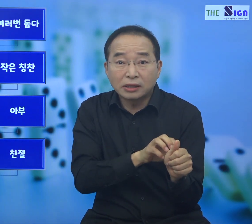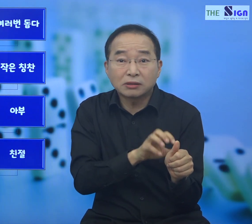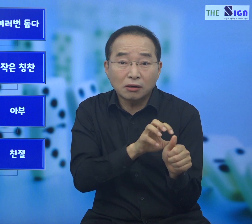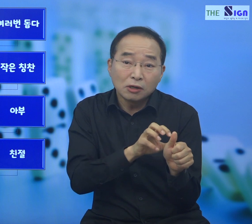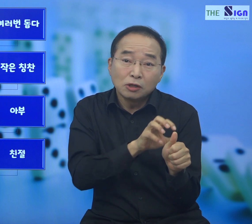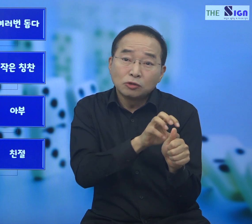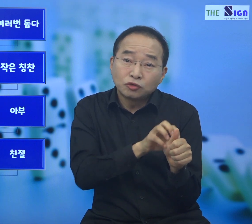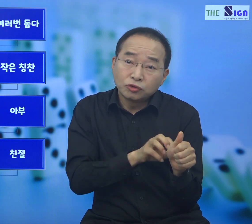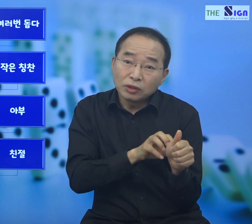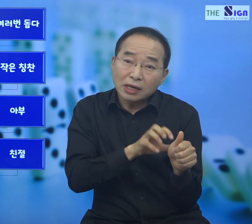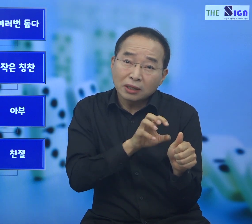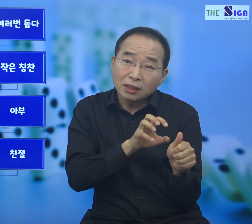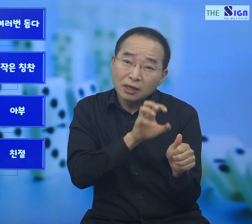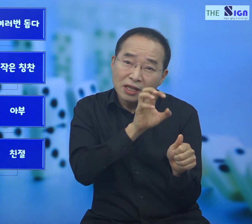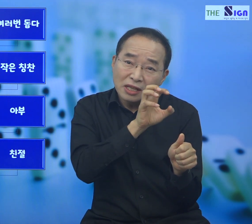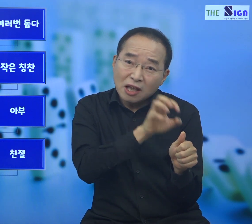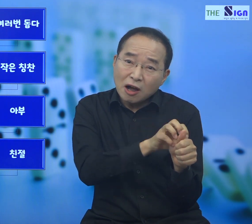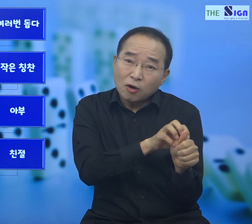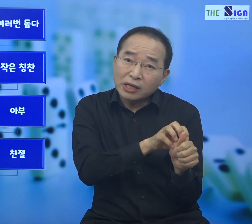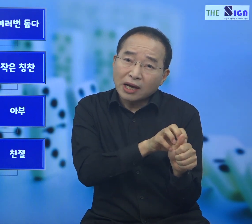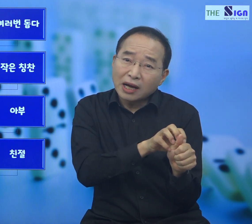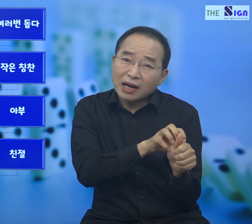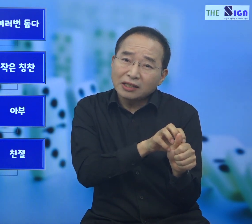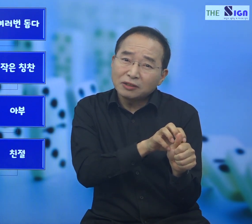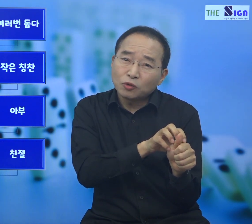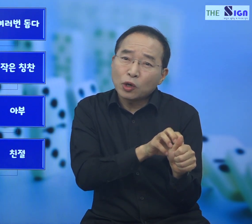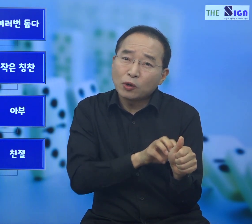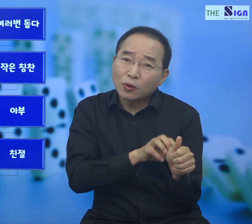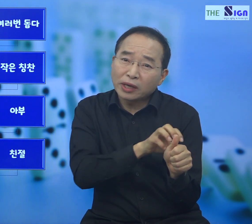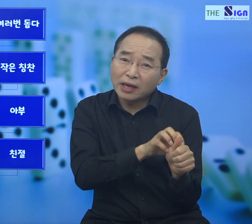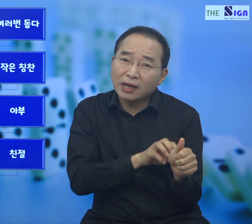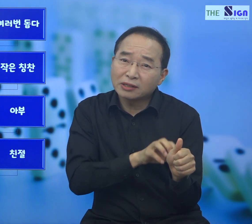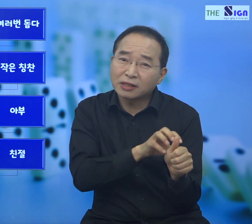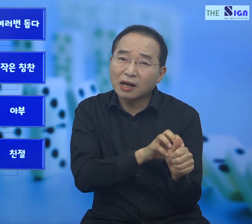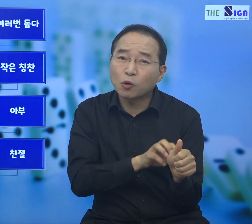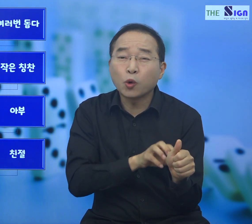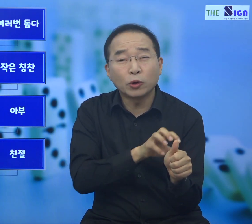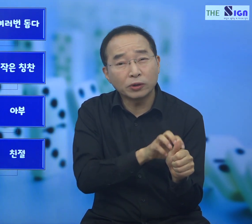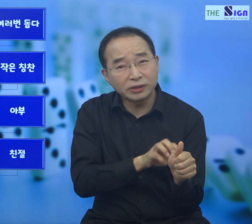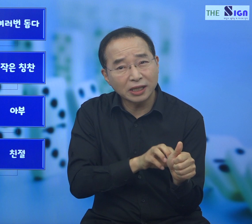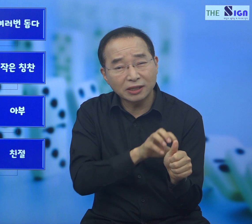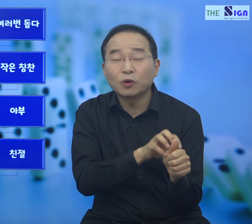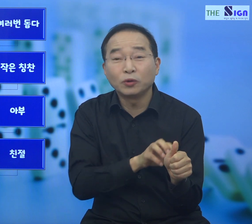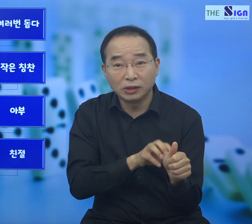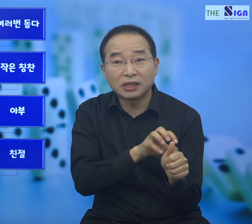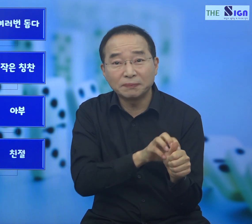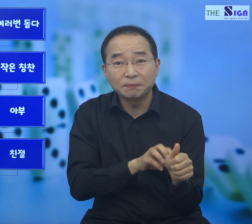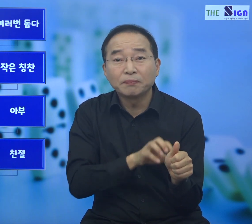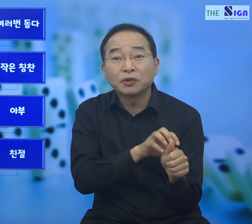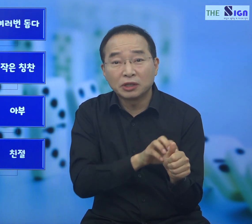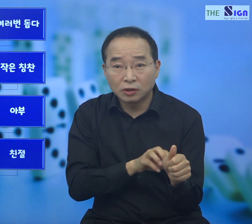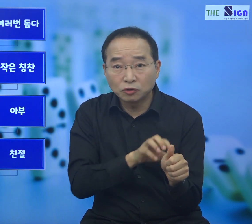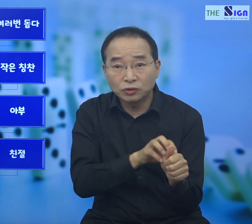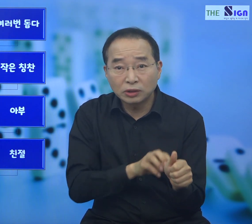그래서 누군가를 약간은 괴롭게 해서 약간 고열을 짠다 이런 느낌, 그것도